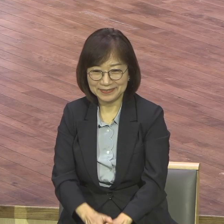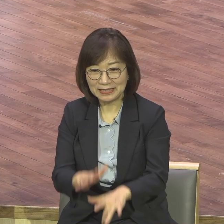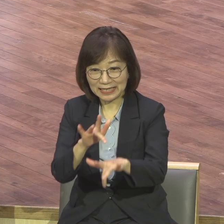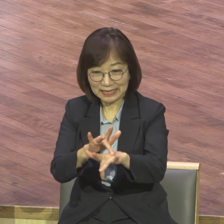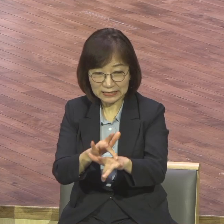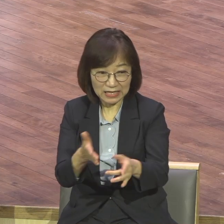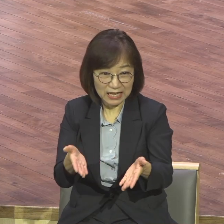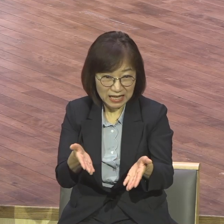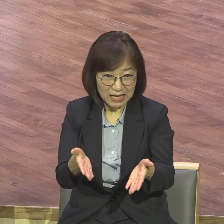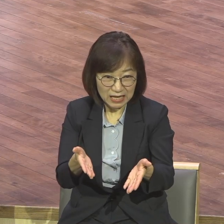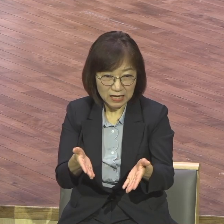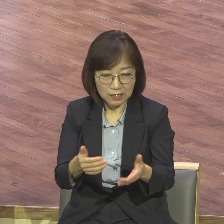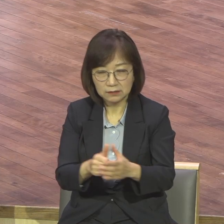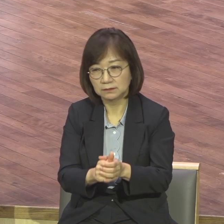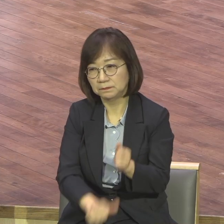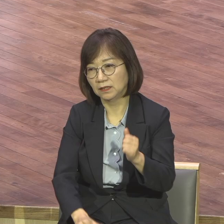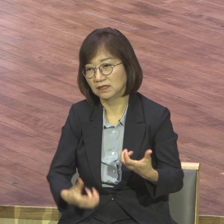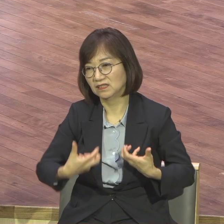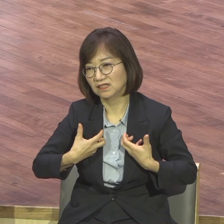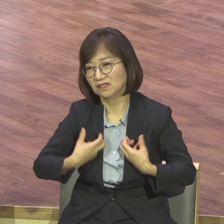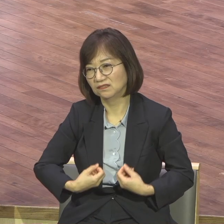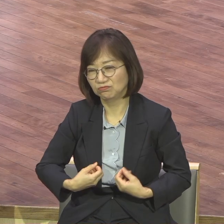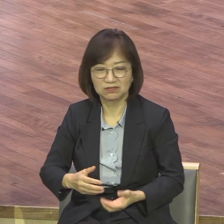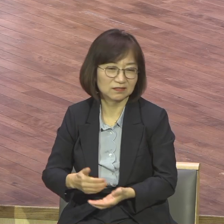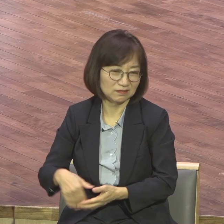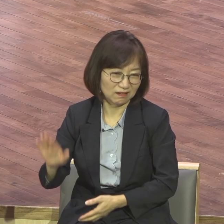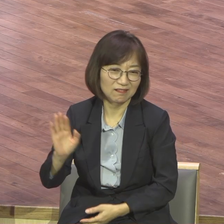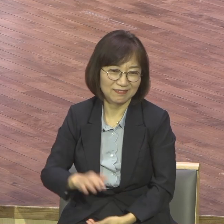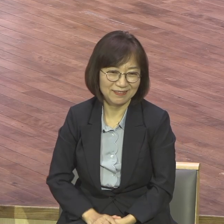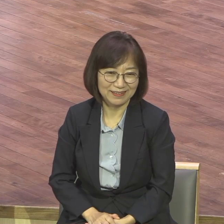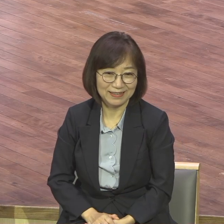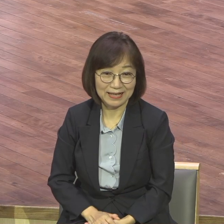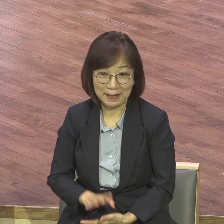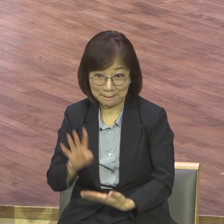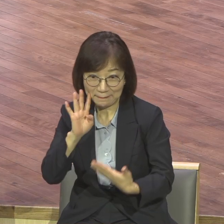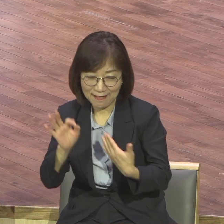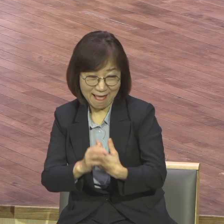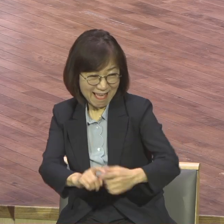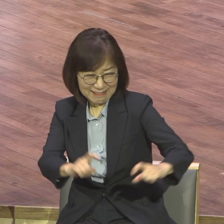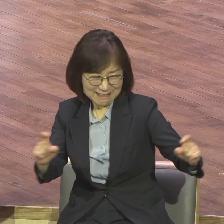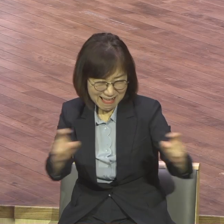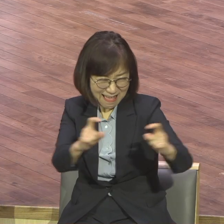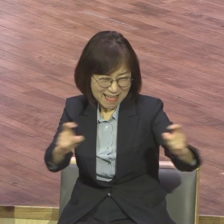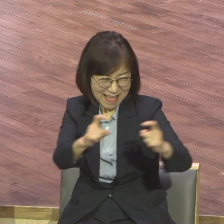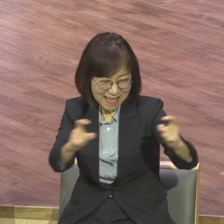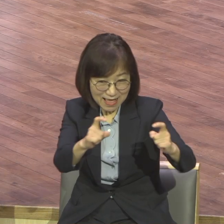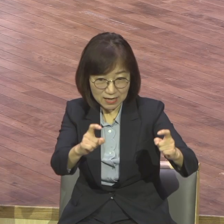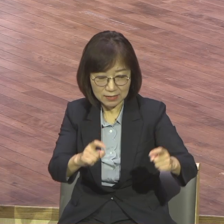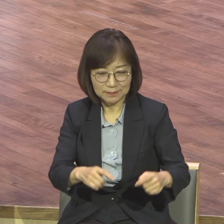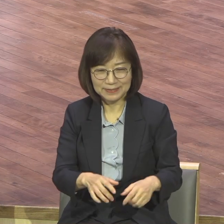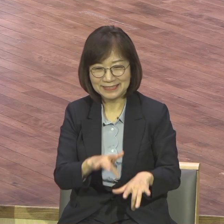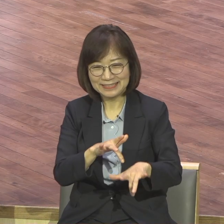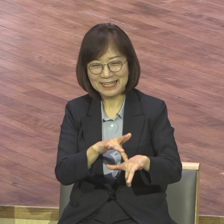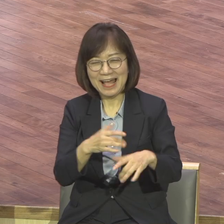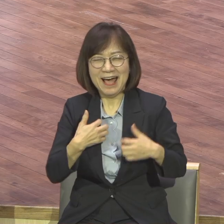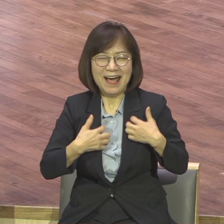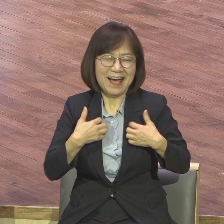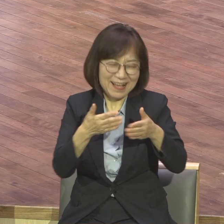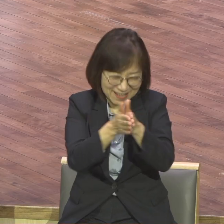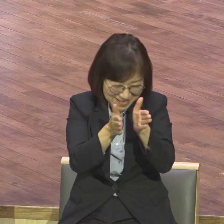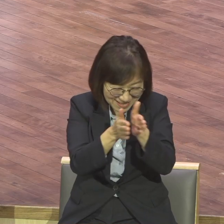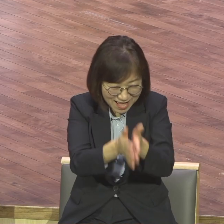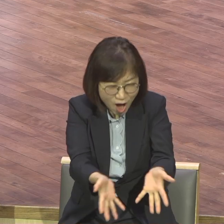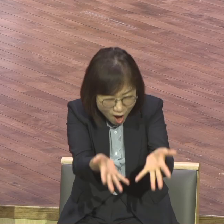실패했냐고 물러가지. 뭐라고 했어. 다우쳐 싸우면 사단이 박수를 치지요. 박수를 쳐. 그냥 내 계획대로 잘